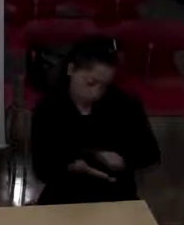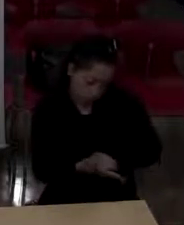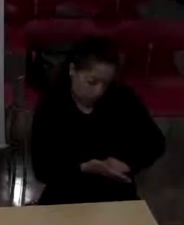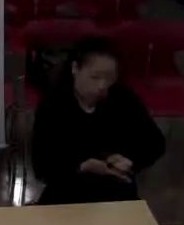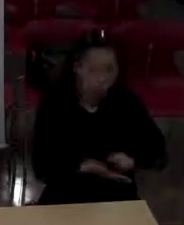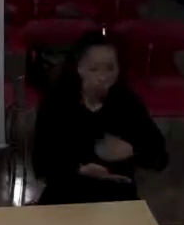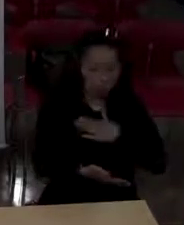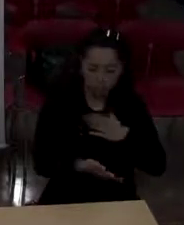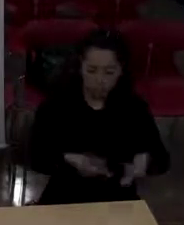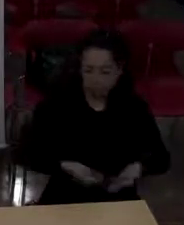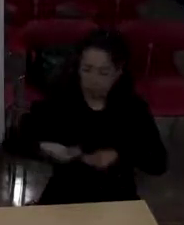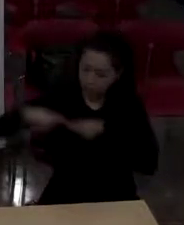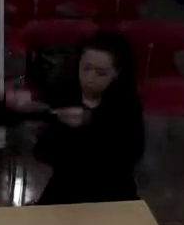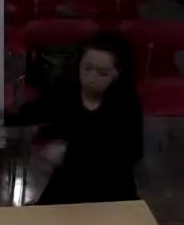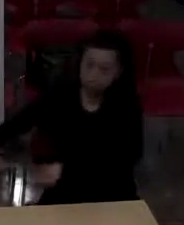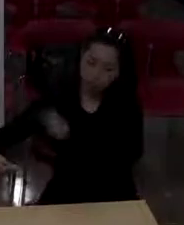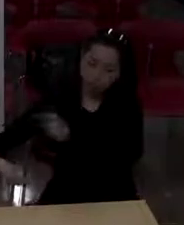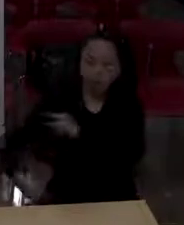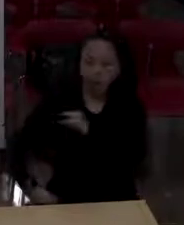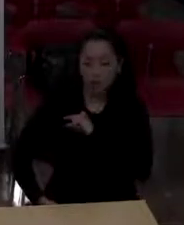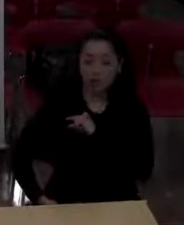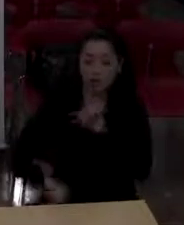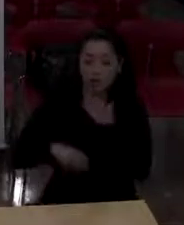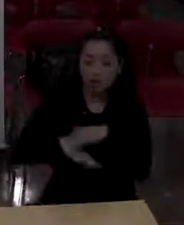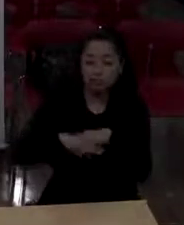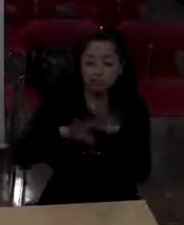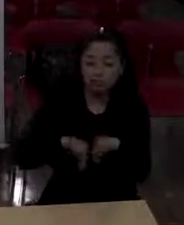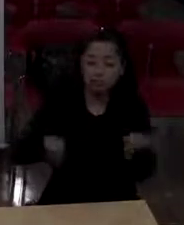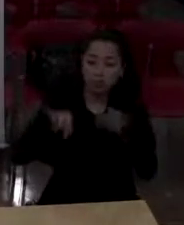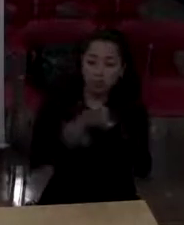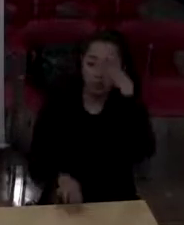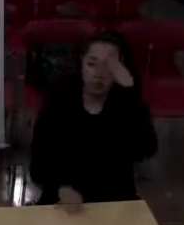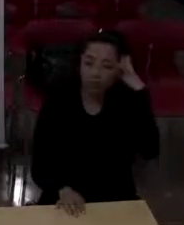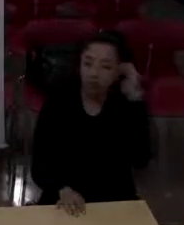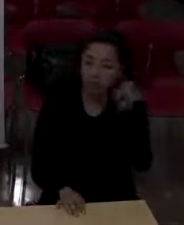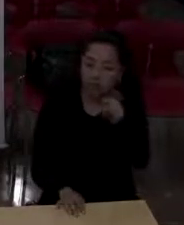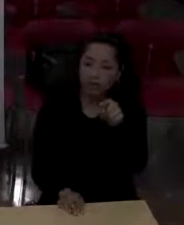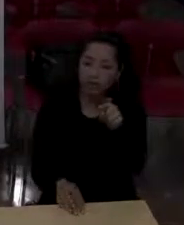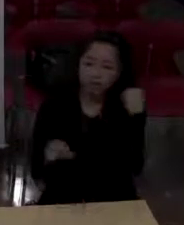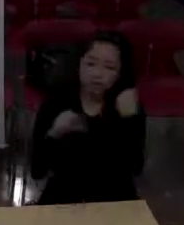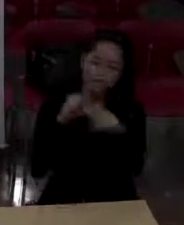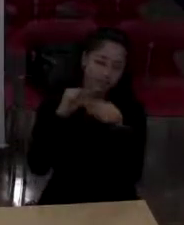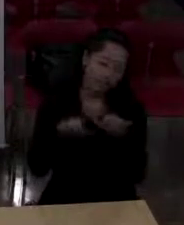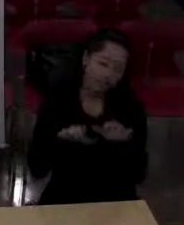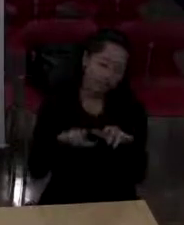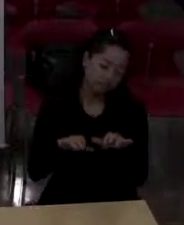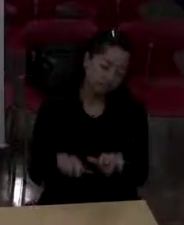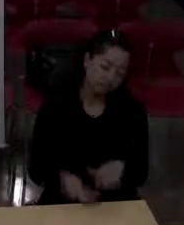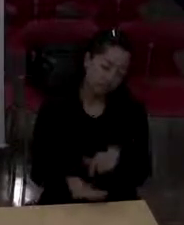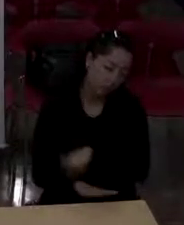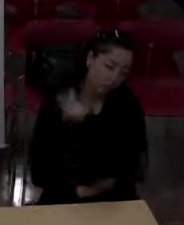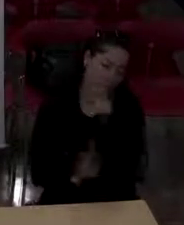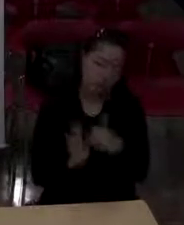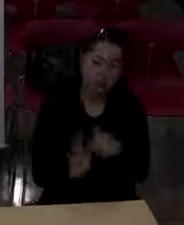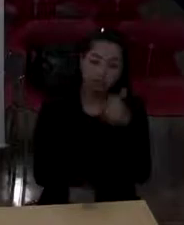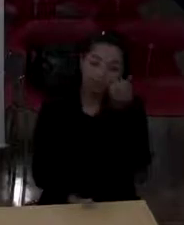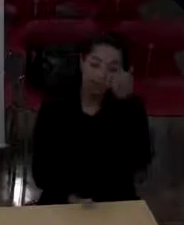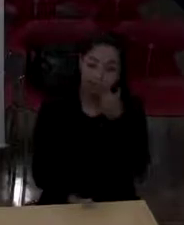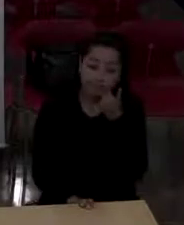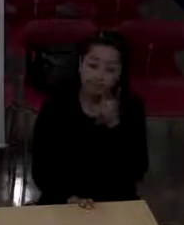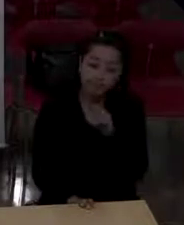comunicado que usted haga a los correos y a los subdirectores que le menciono. En la página del SENA está colgado el cronograma,